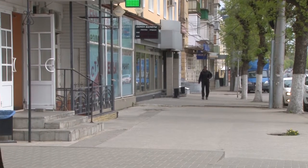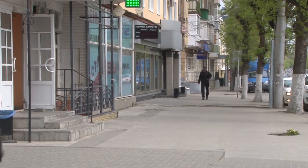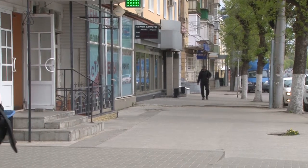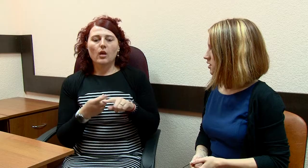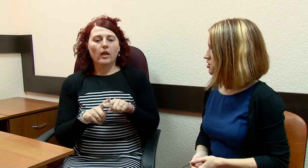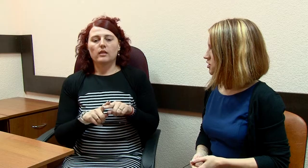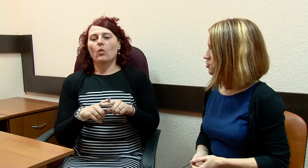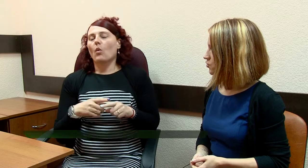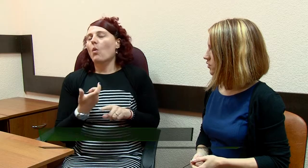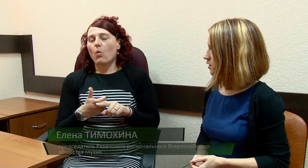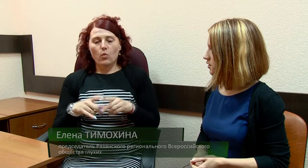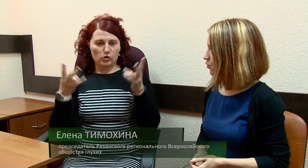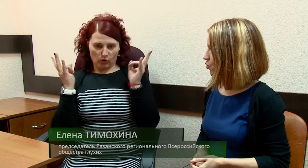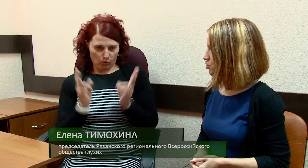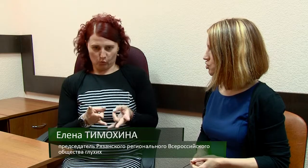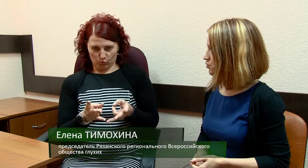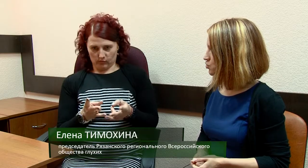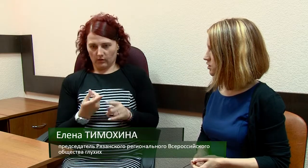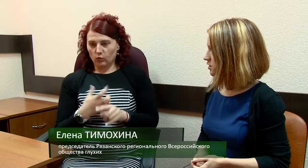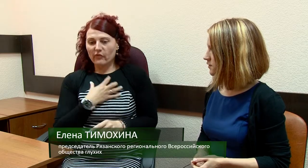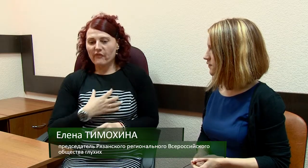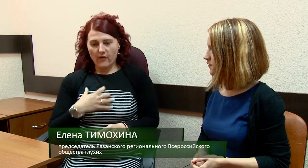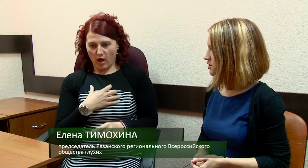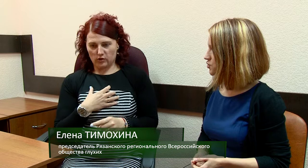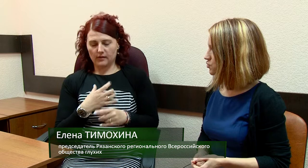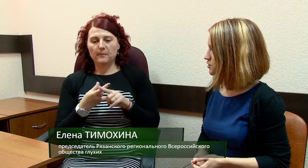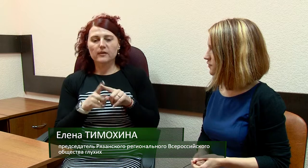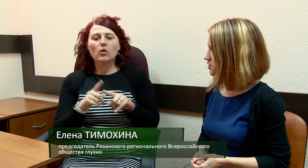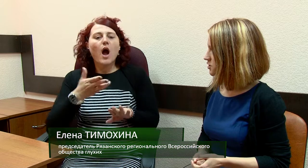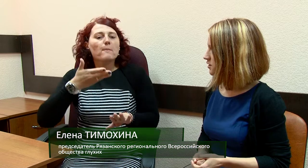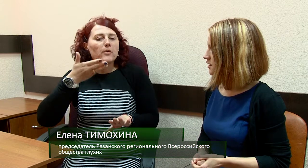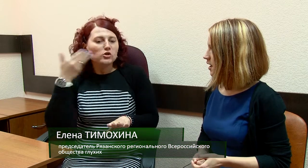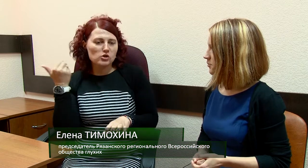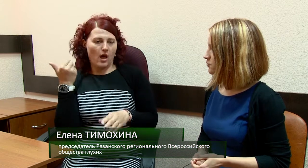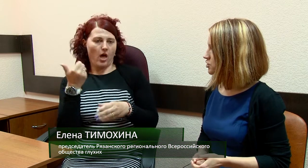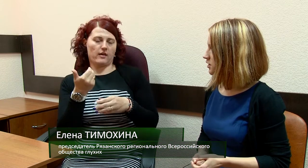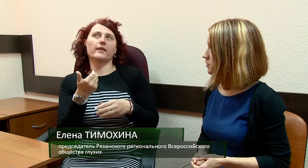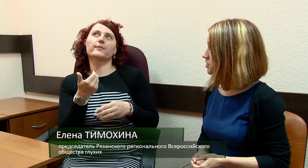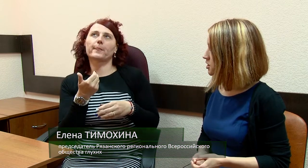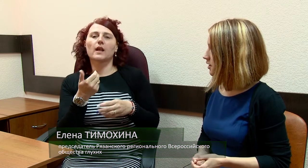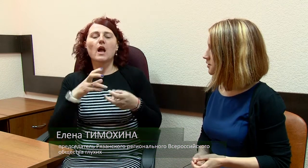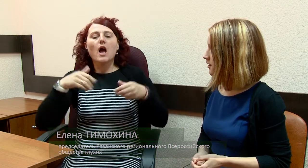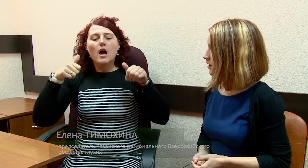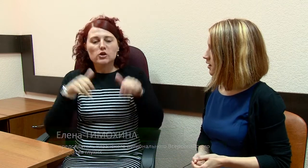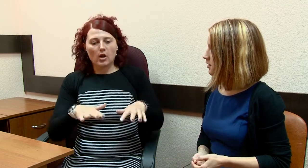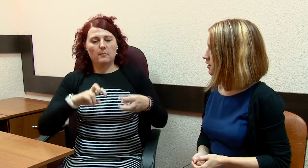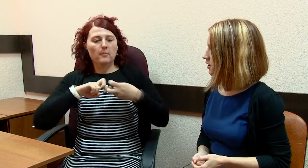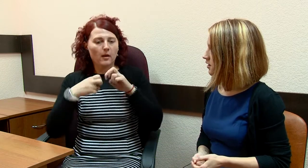проблемы. Я считаю, что это очень нужная вещь и очень важно, потому что это облегчает,